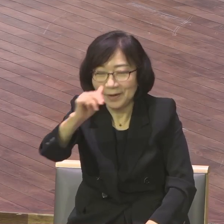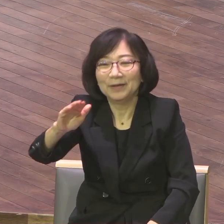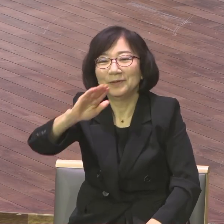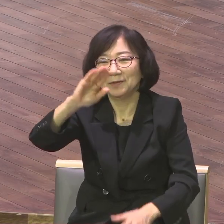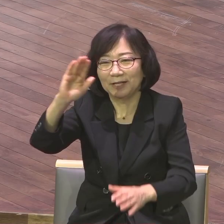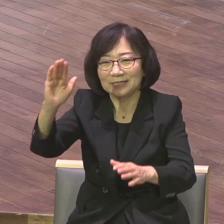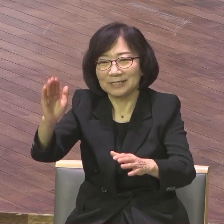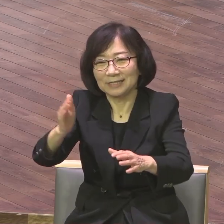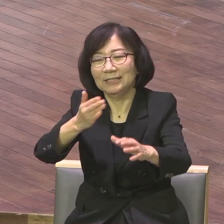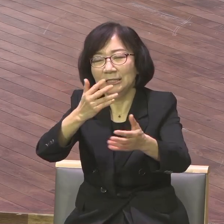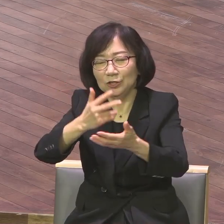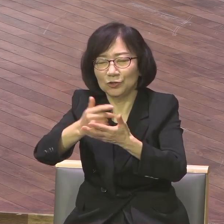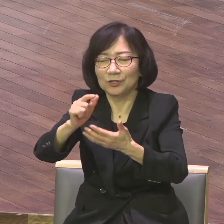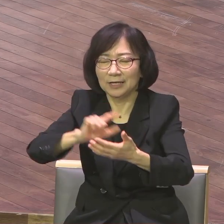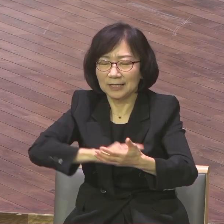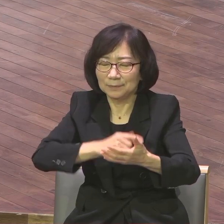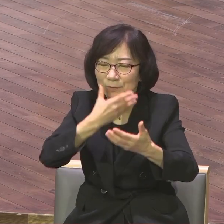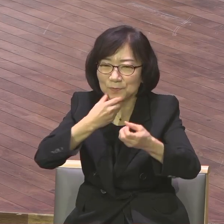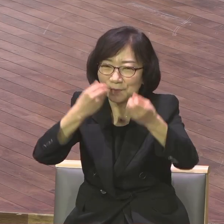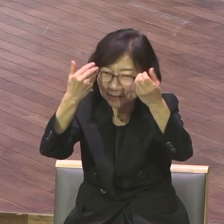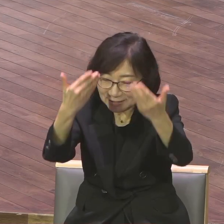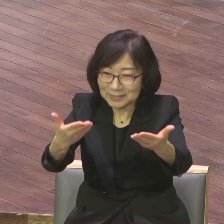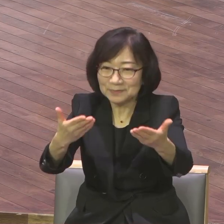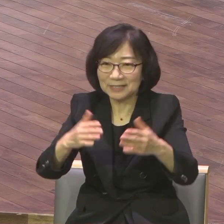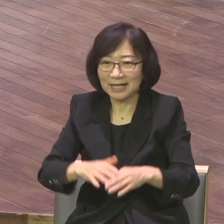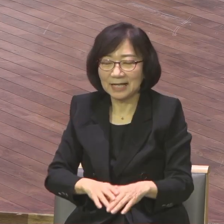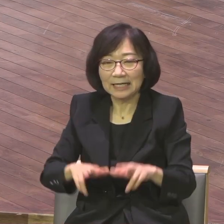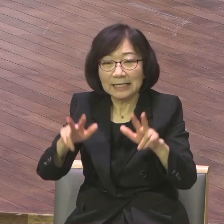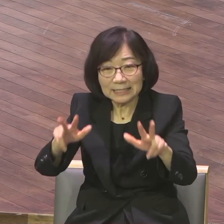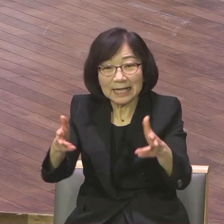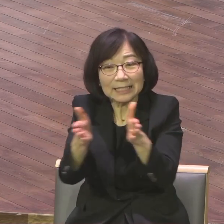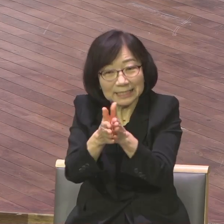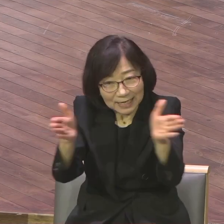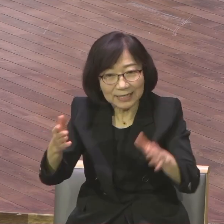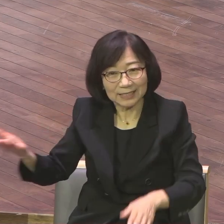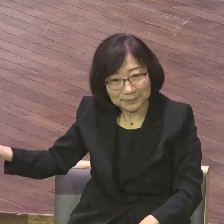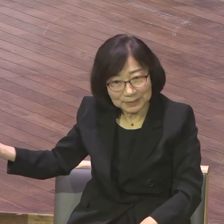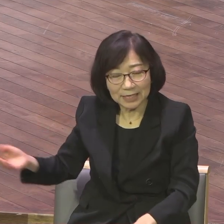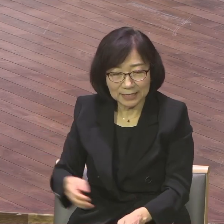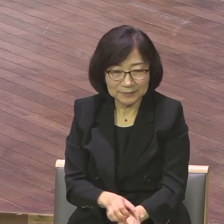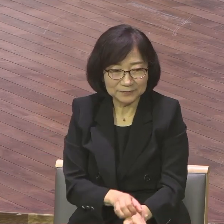시간 되기를 정으로 축복합니다. 이제 성찬식을 거행하겠습니다. 우리 장로님